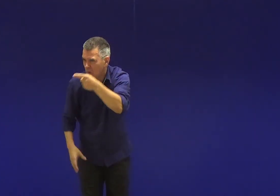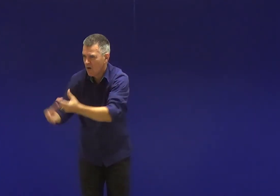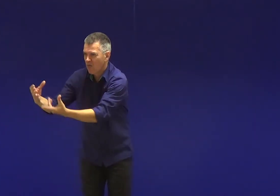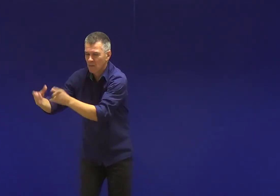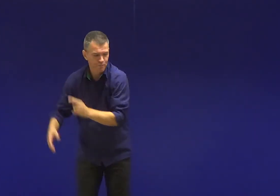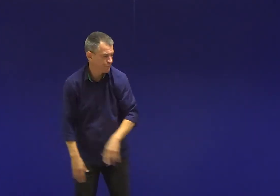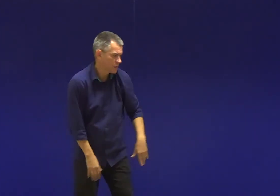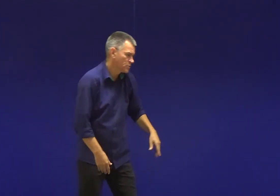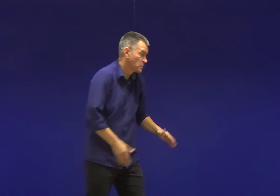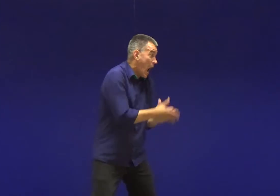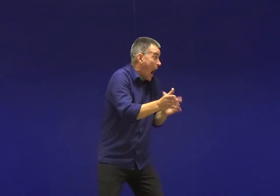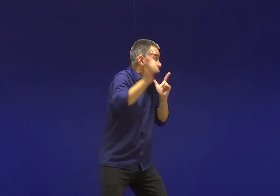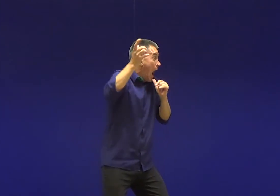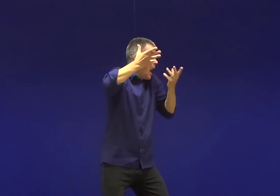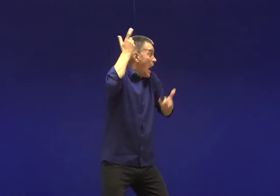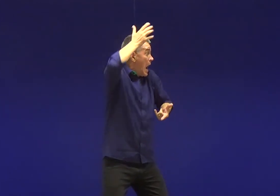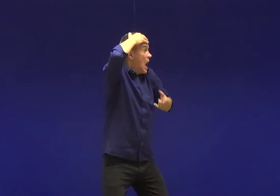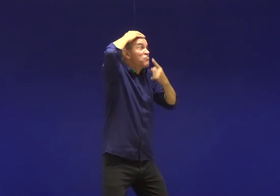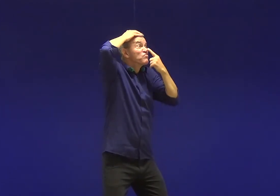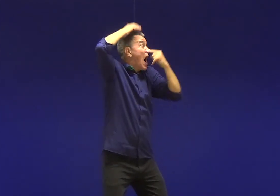acabou esquecendo o copo ali, ou a chaleira